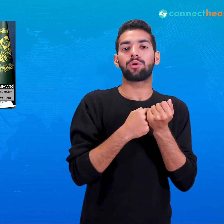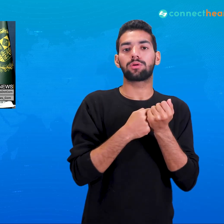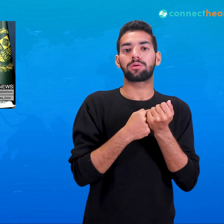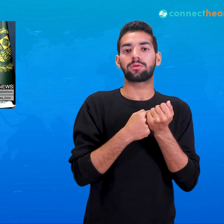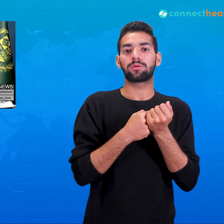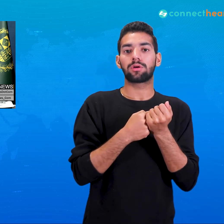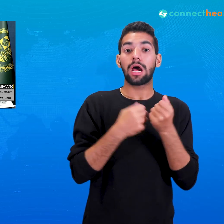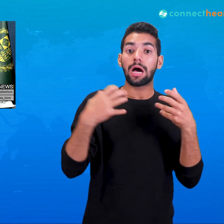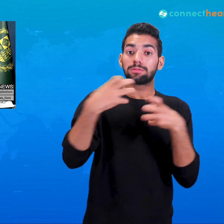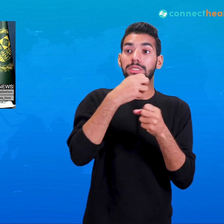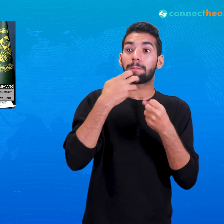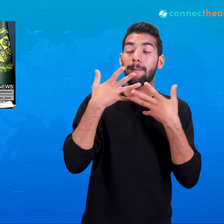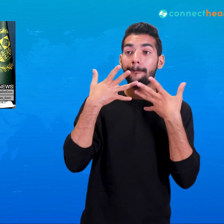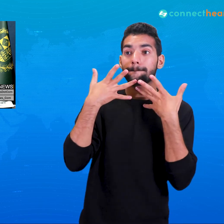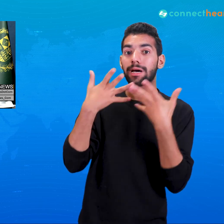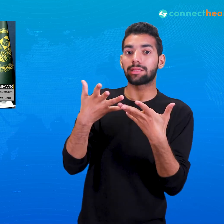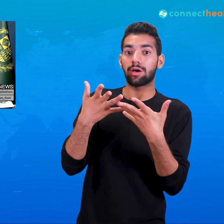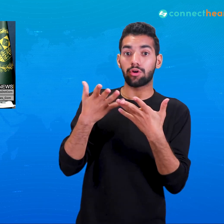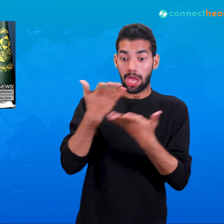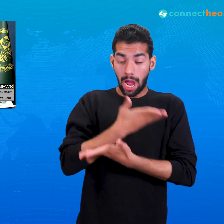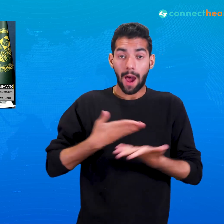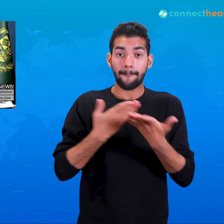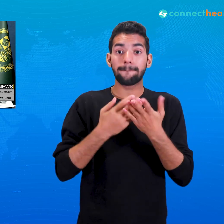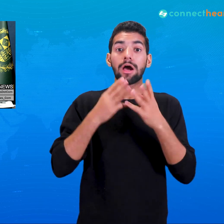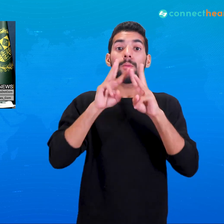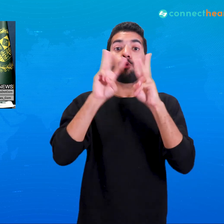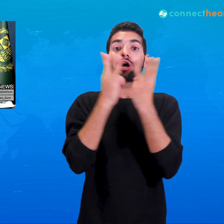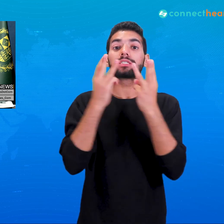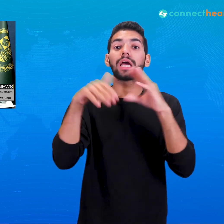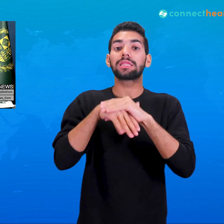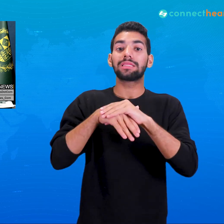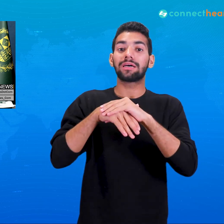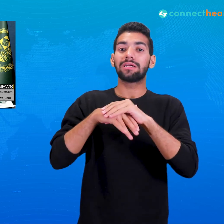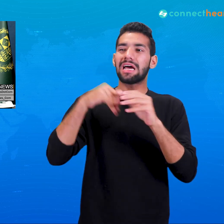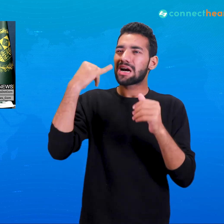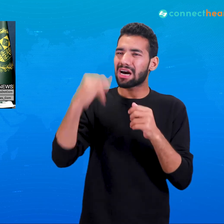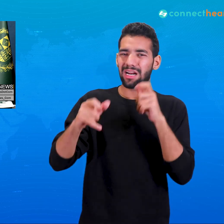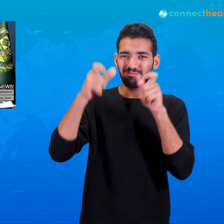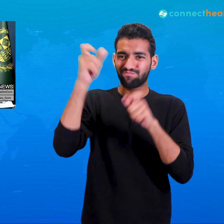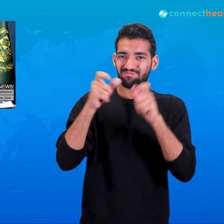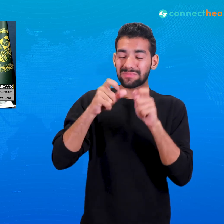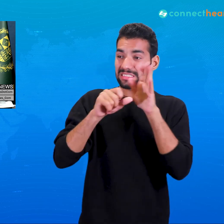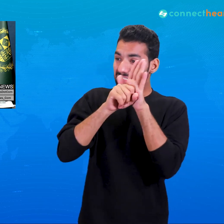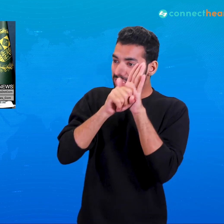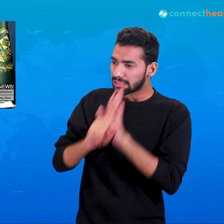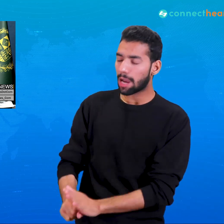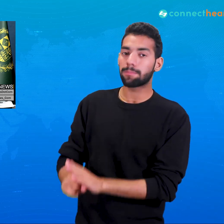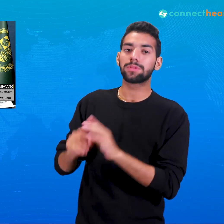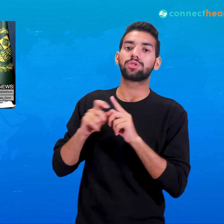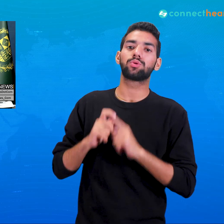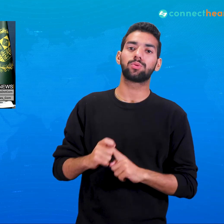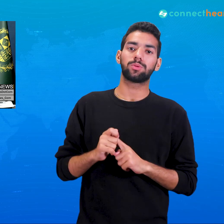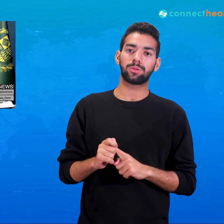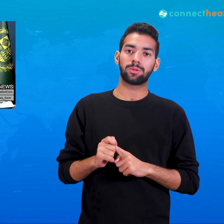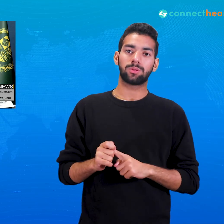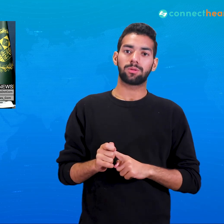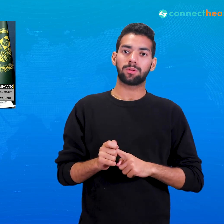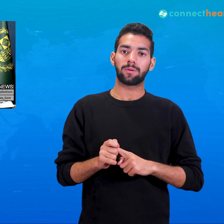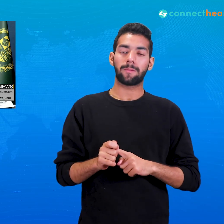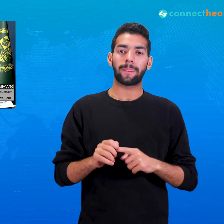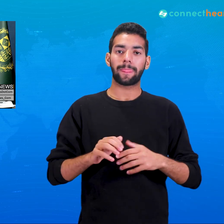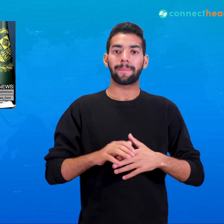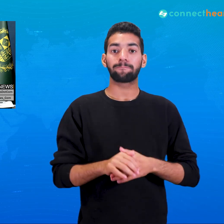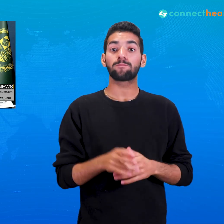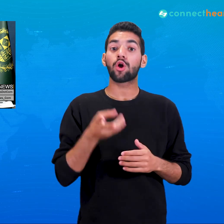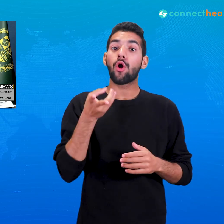ہے. معاشرہ ایک سگنل دیتا ہے کہ ہم یا مجرموں کو, کرپٹ لوگوں کو کوئی جگہ نہیں ہے اس معاشرے کے